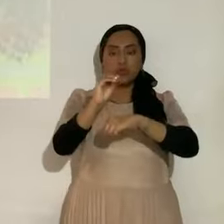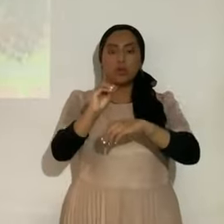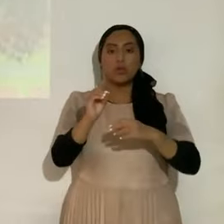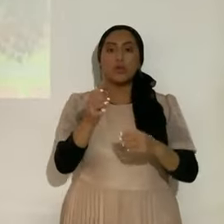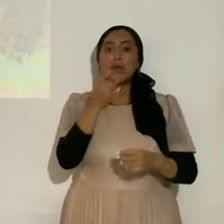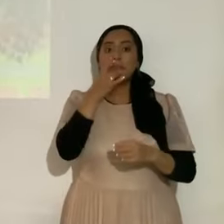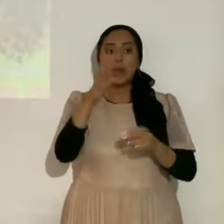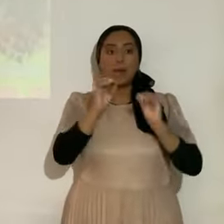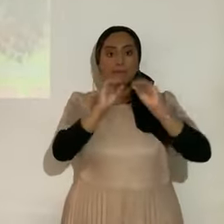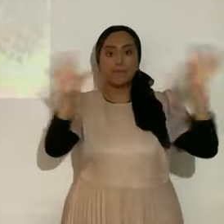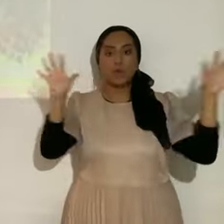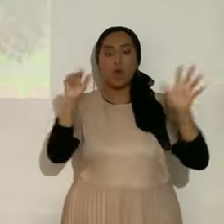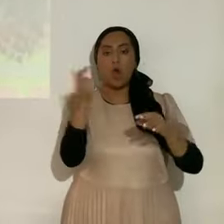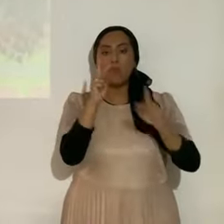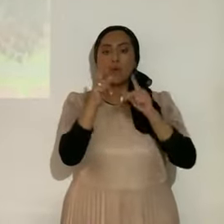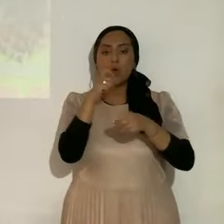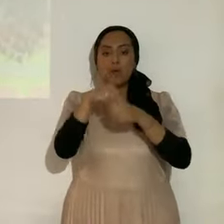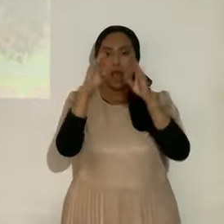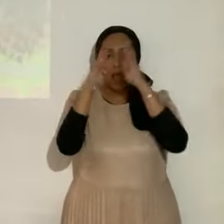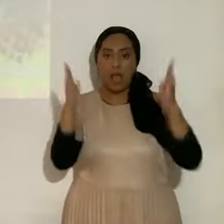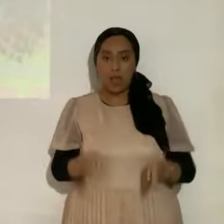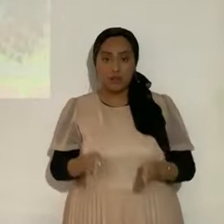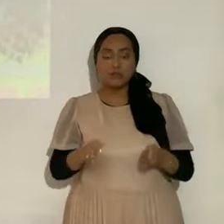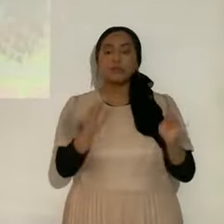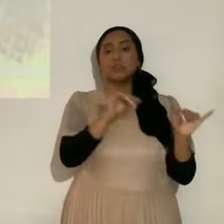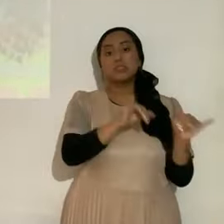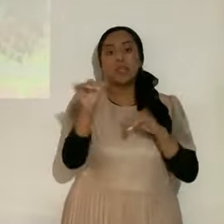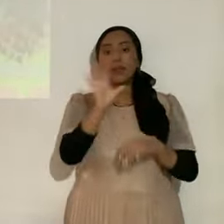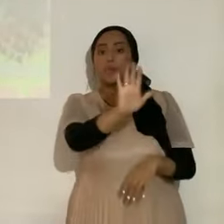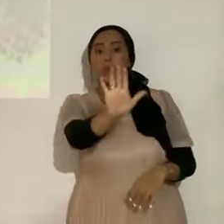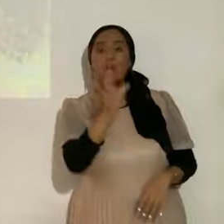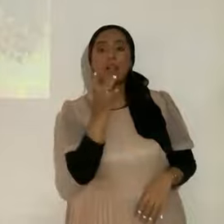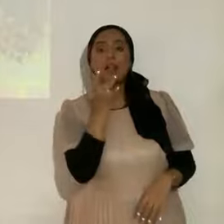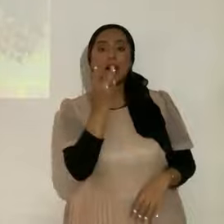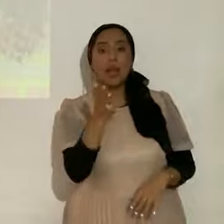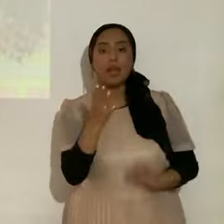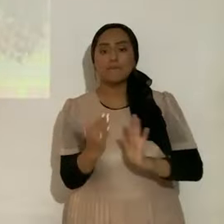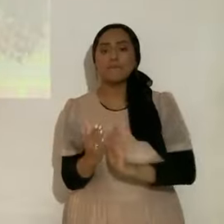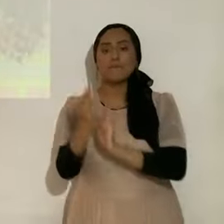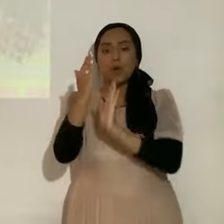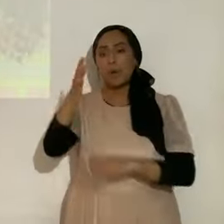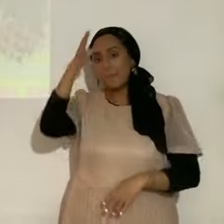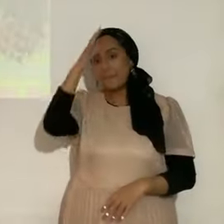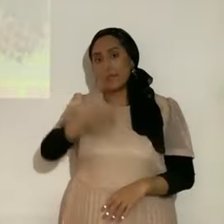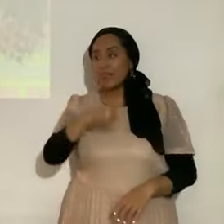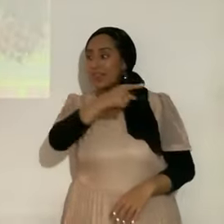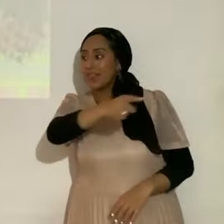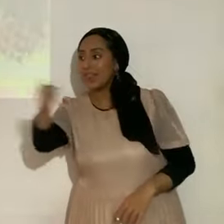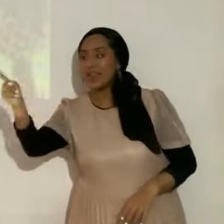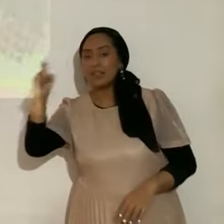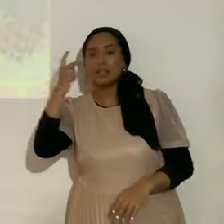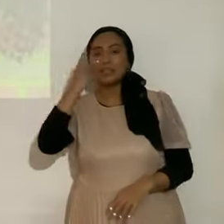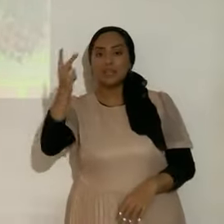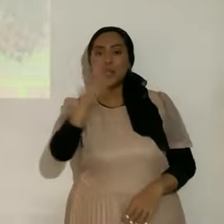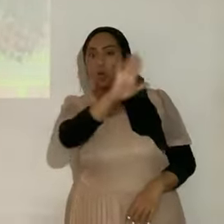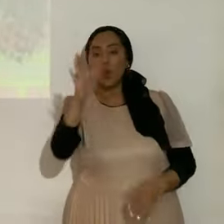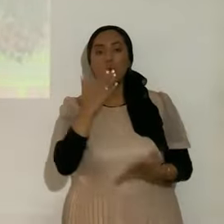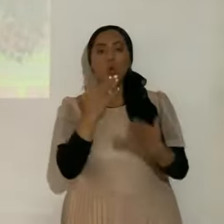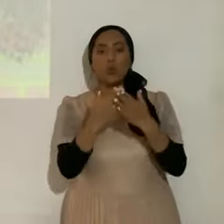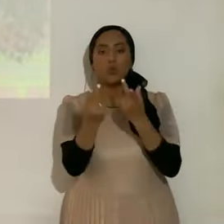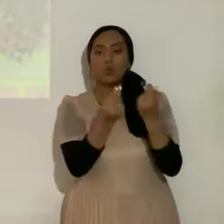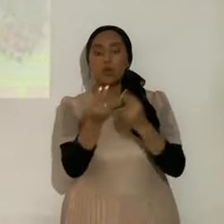a todos los que están en la casa. El verso 16. Así alumbre vuestra luz delante de los hombres, para que vean vuestras buenas obras